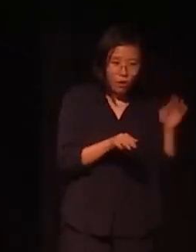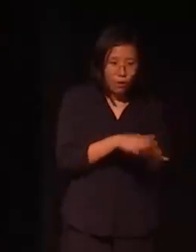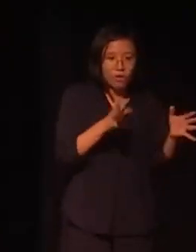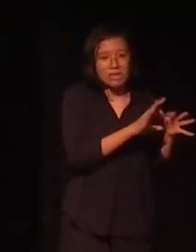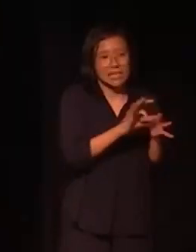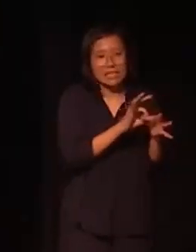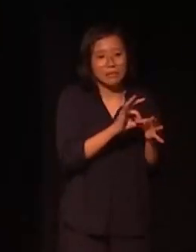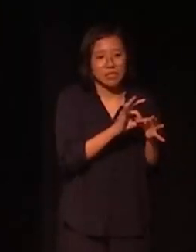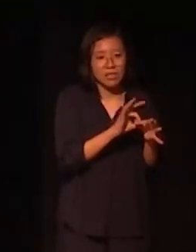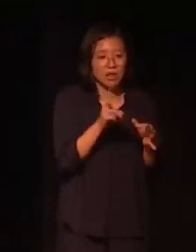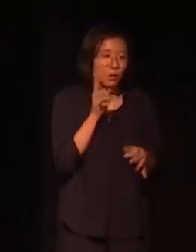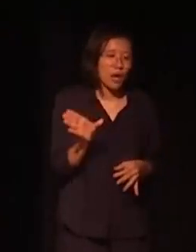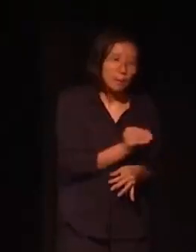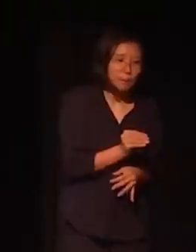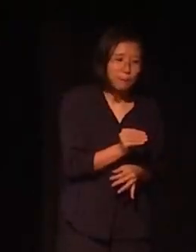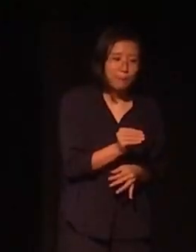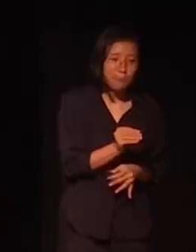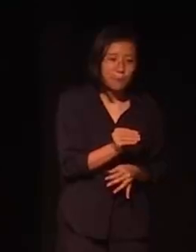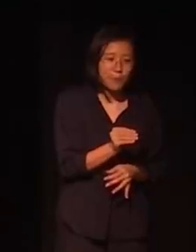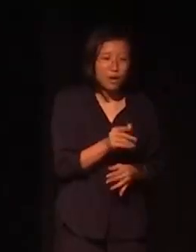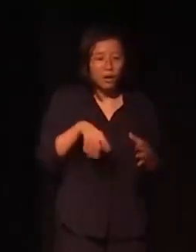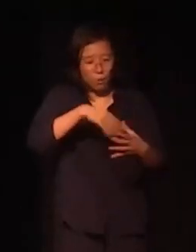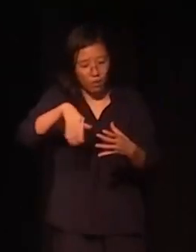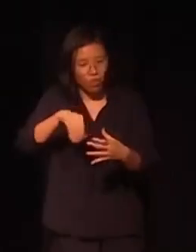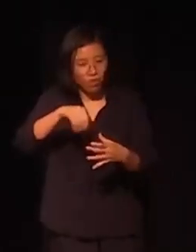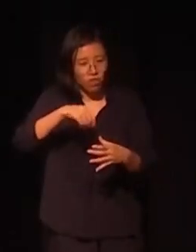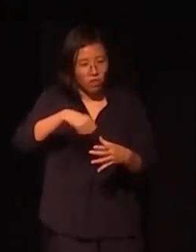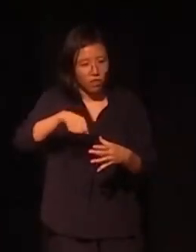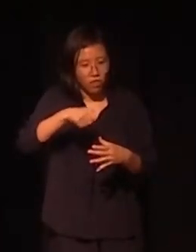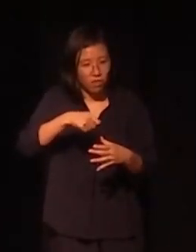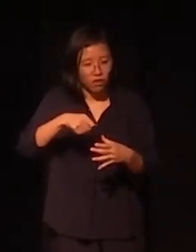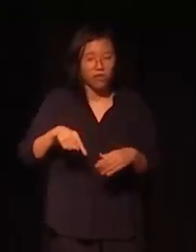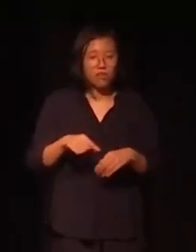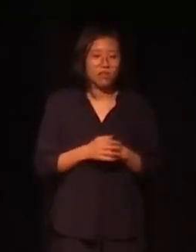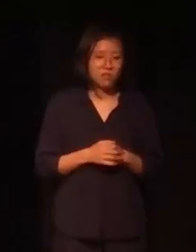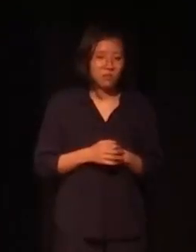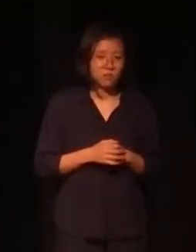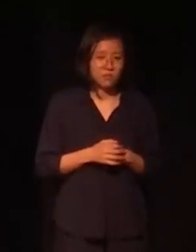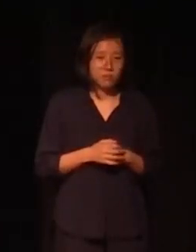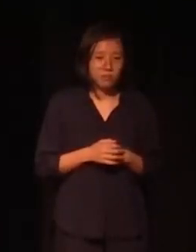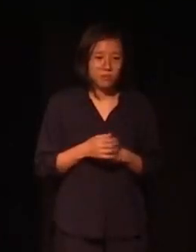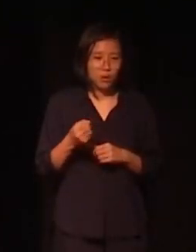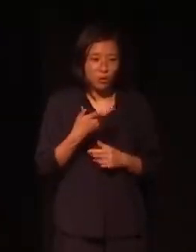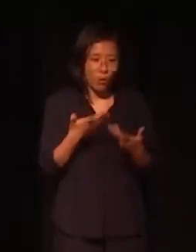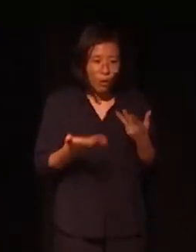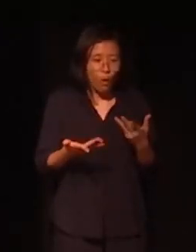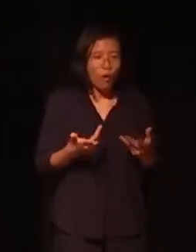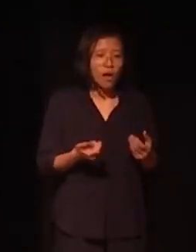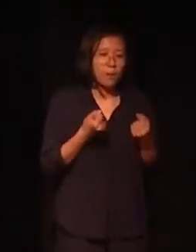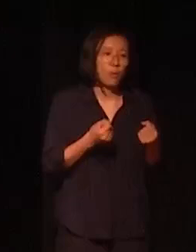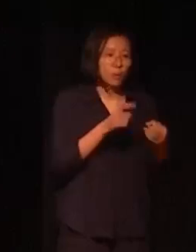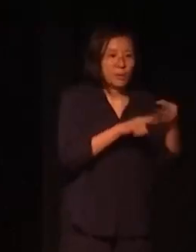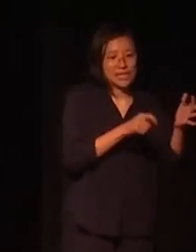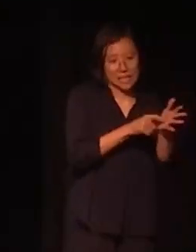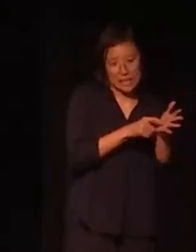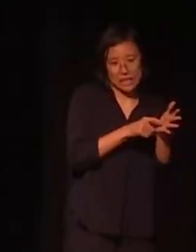conjunctions. 和 something 半圆, and then you have sentences that beginning with common noun and